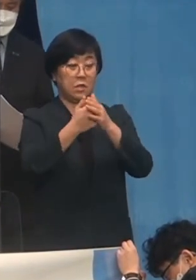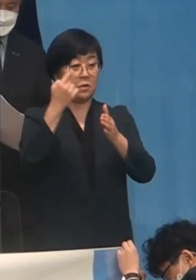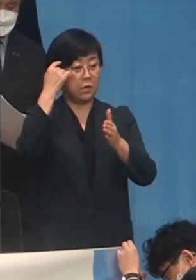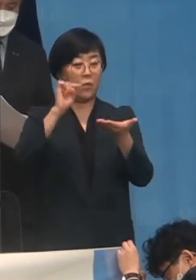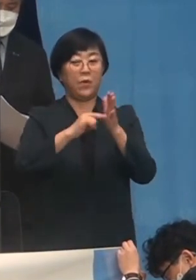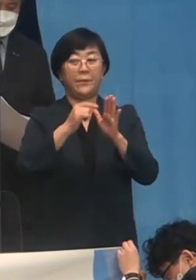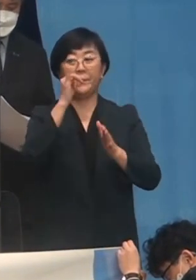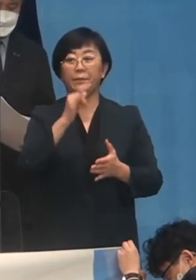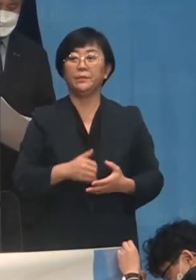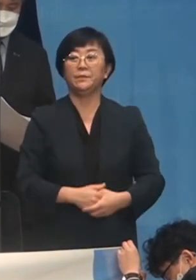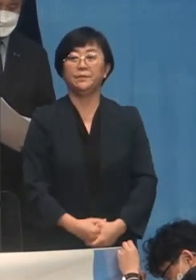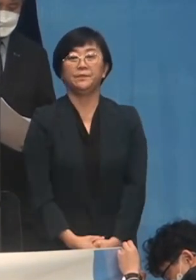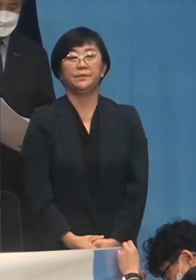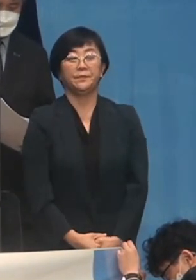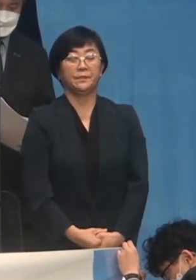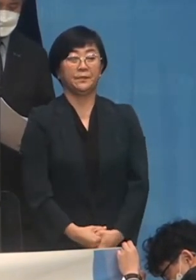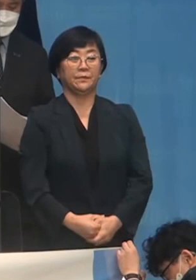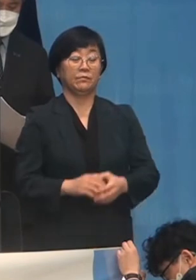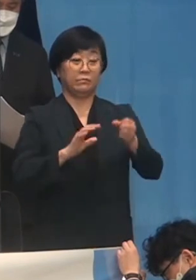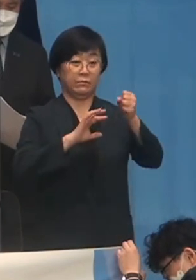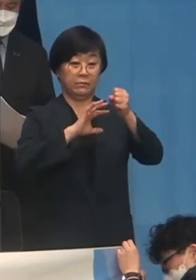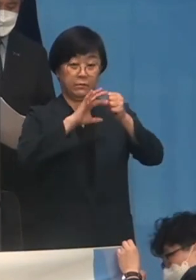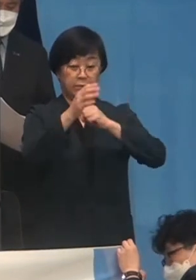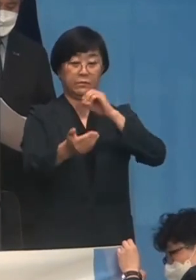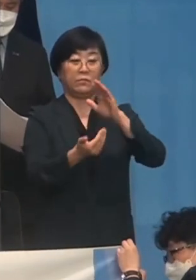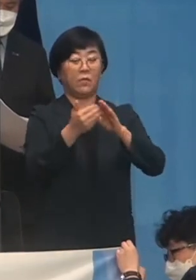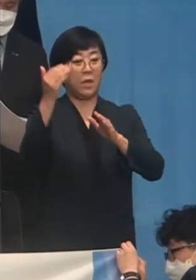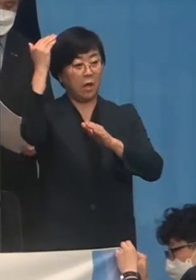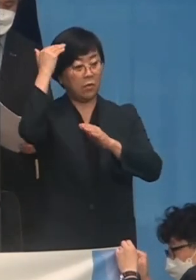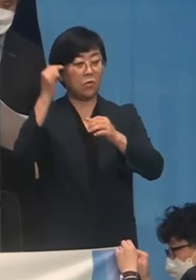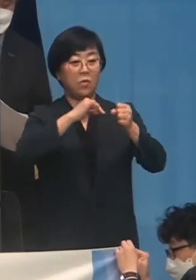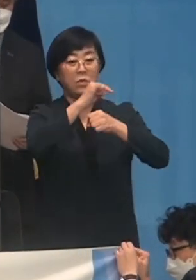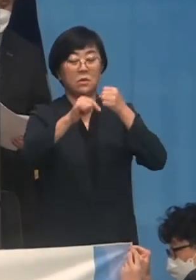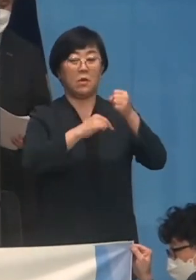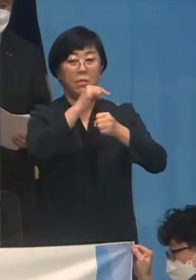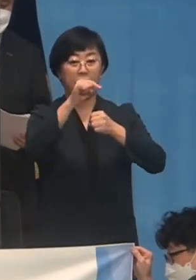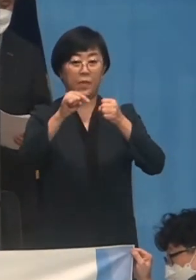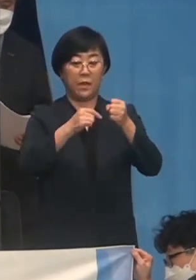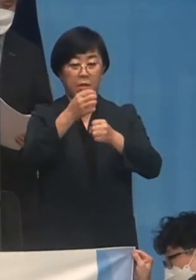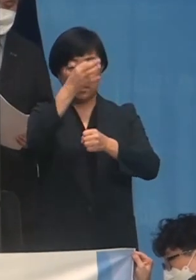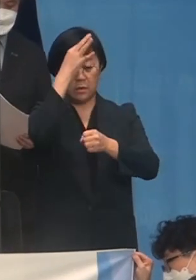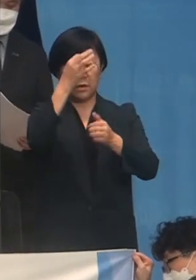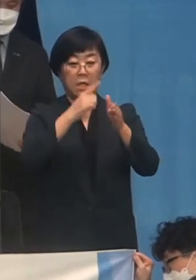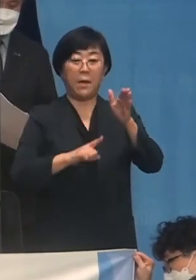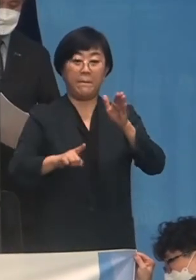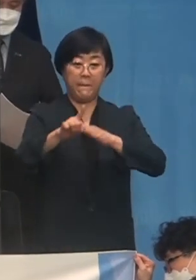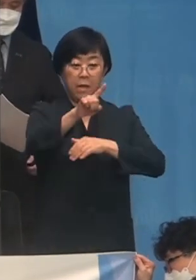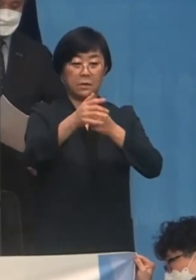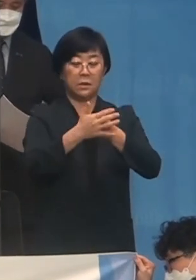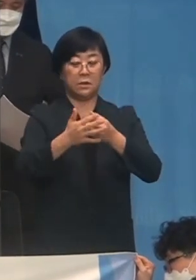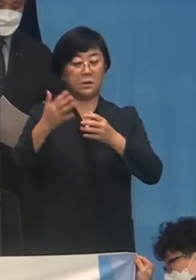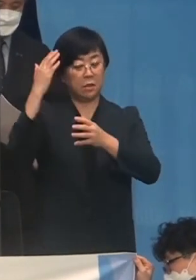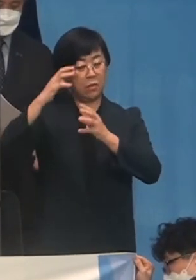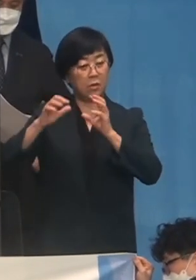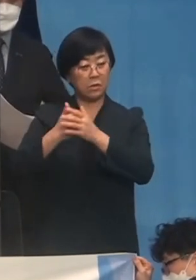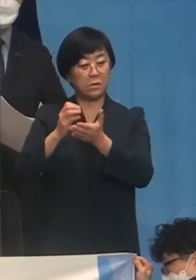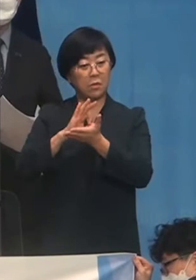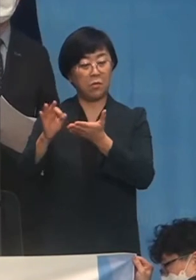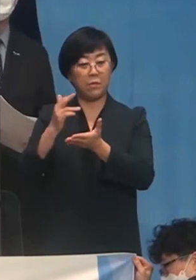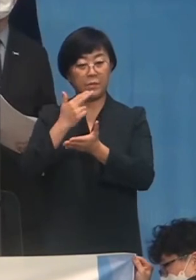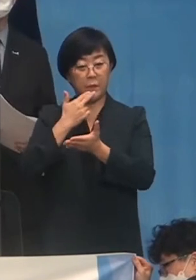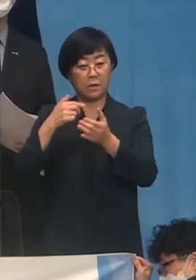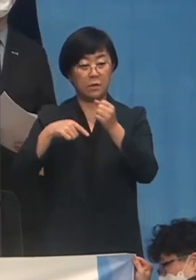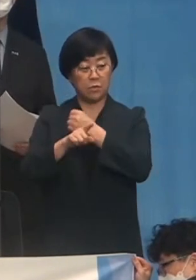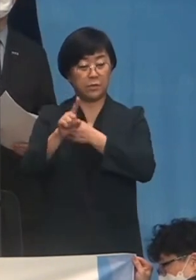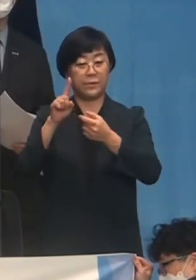표명하고 있습니다. 세계 최고였던 우리나라 원전 기술은 이미 자국에서 사용하지